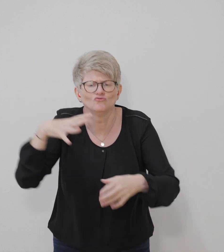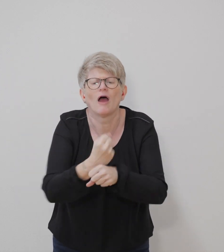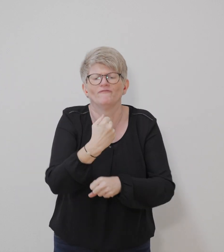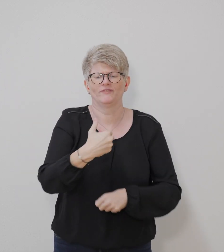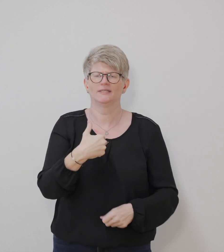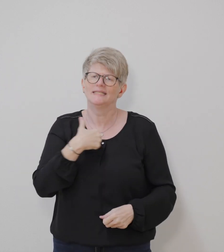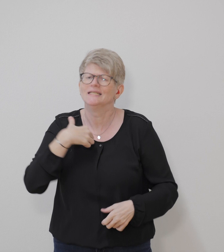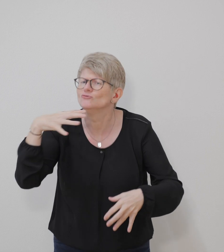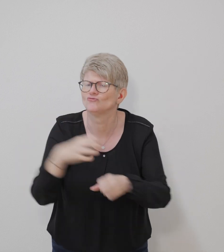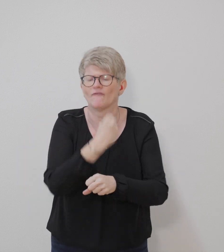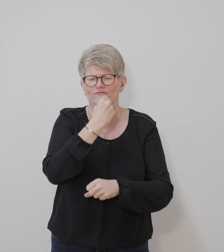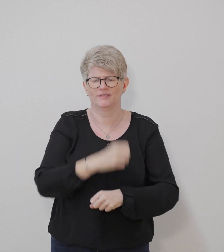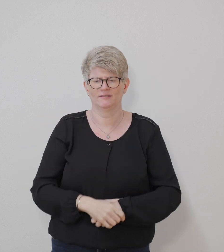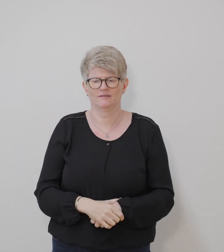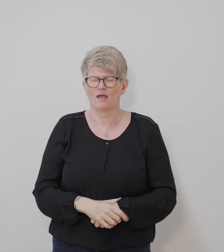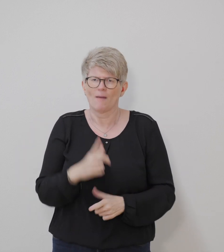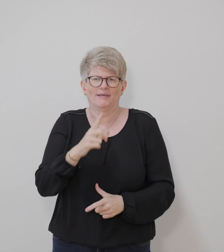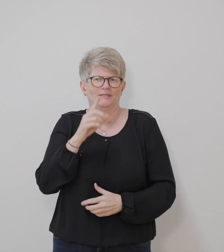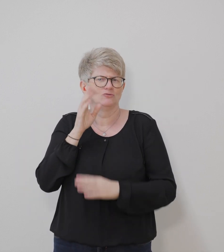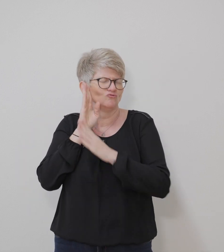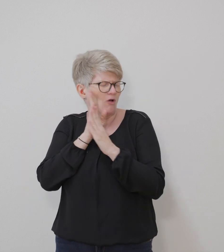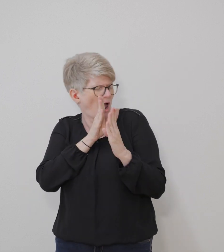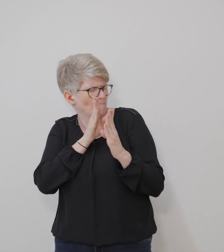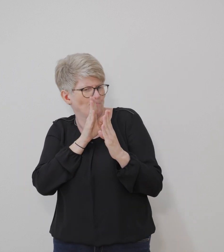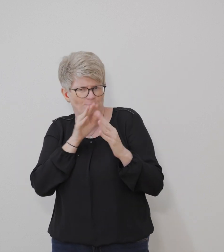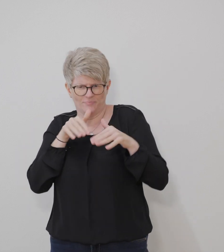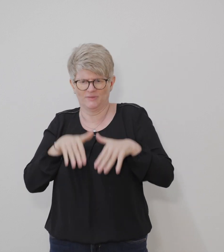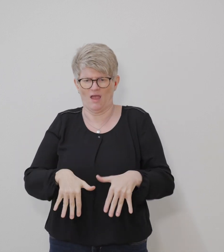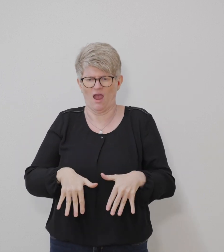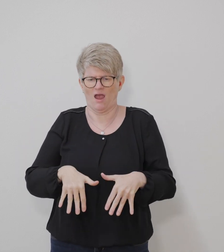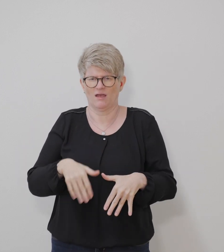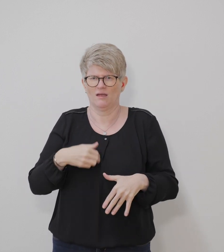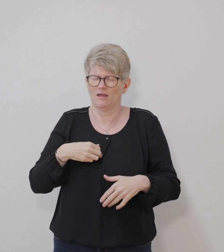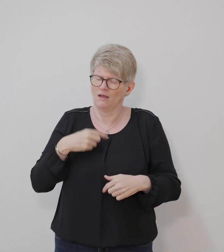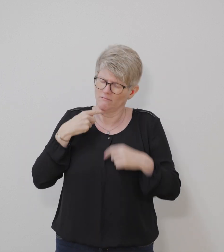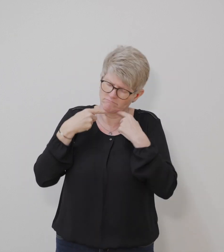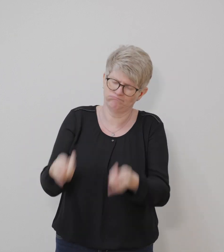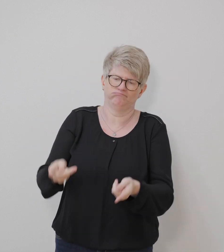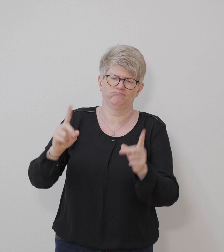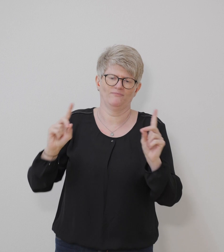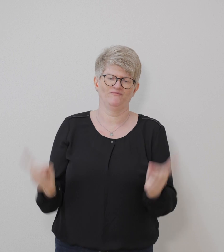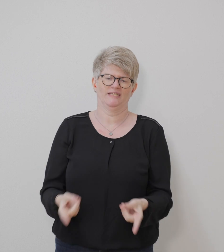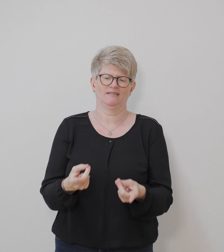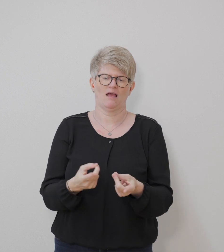jetzt die Scham zu fallen, erneut zu versagen. Wieder am Boden,